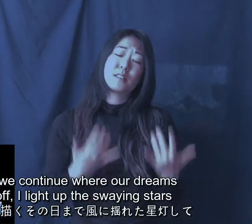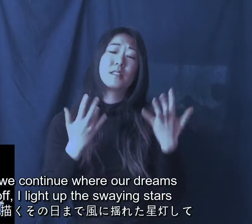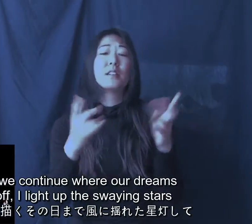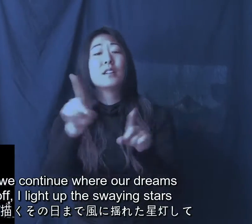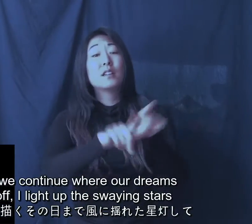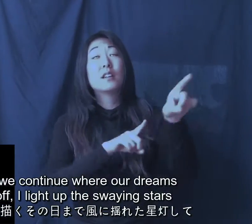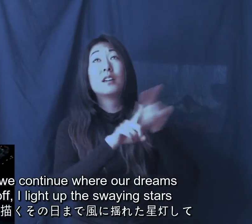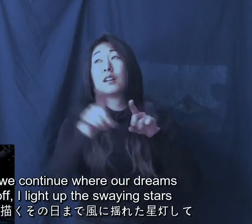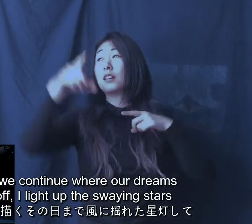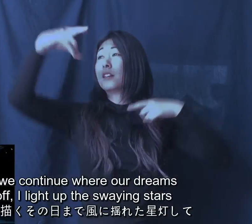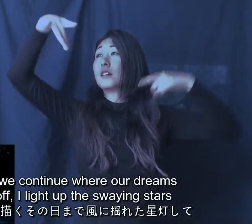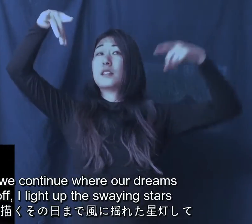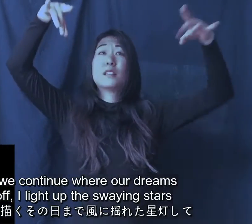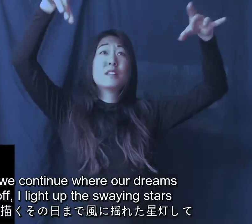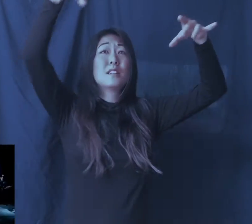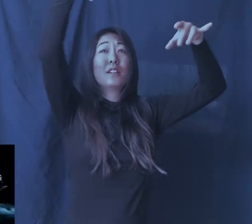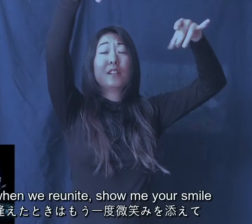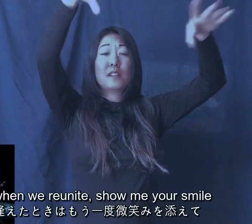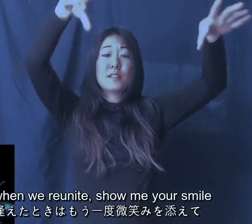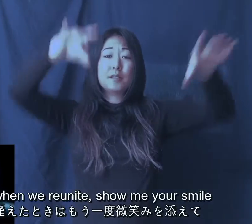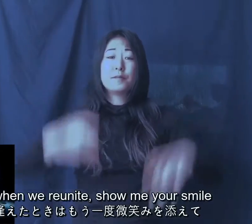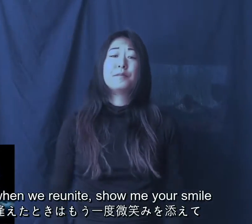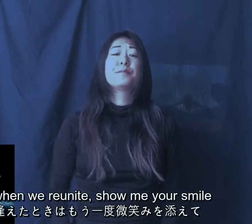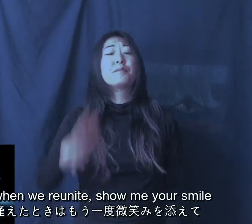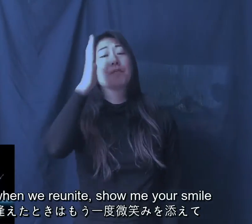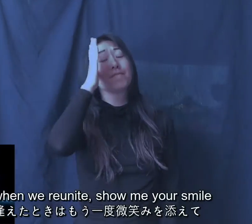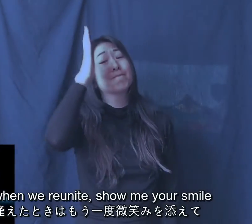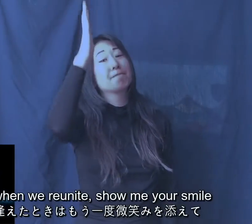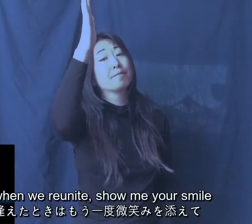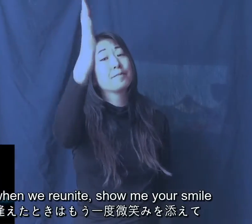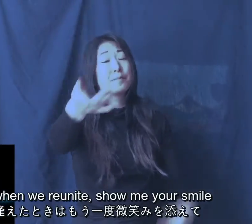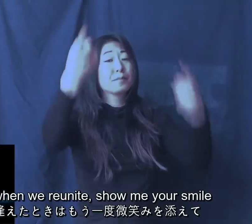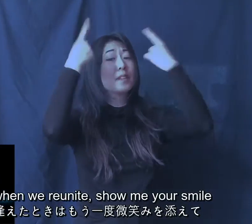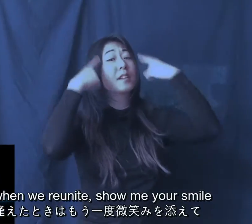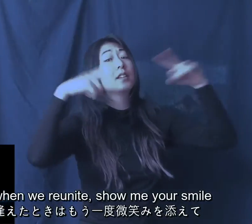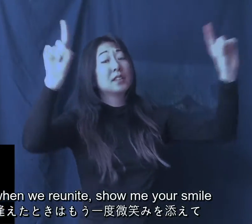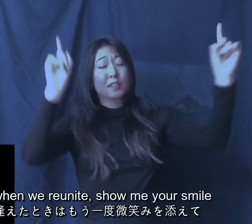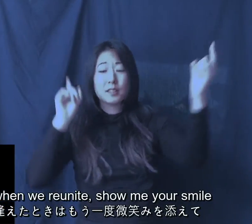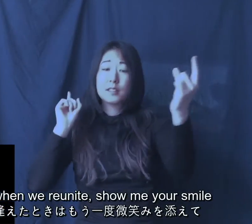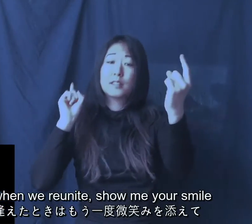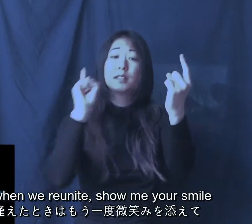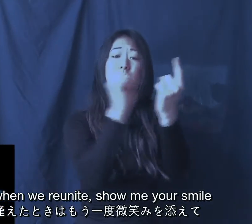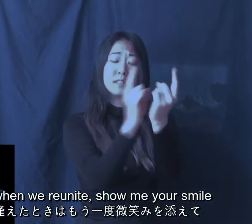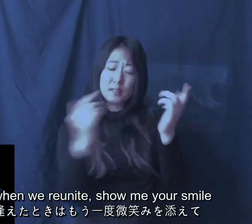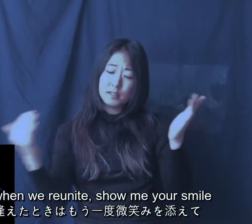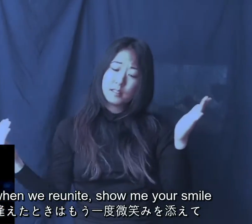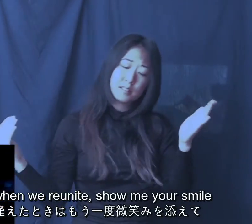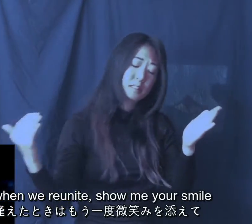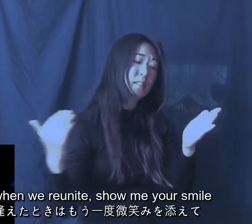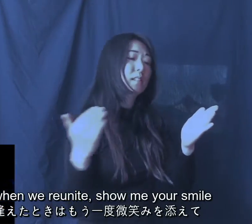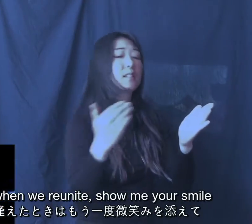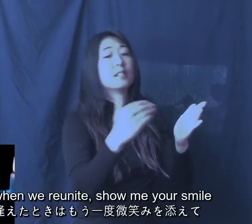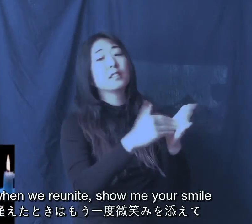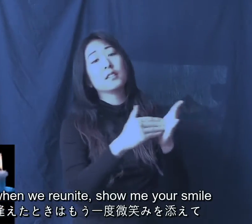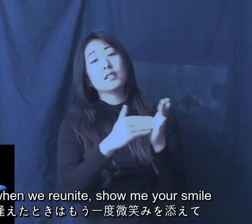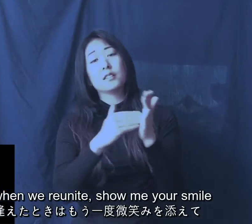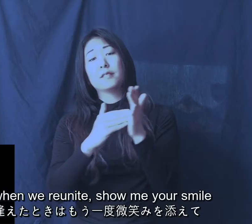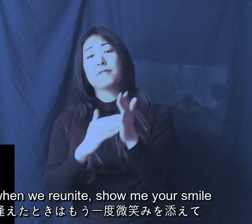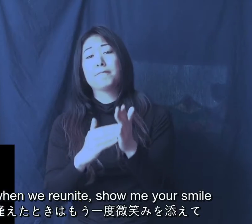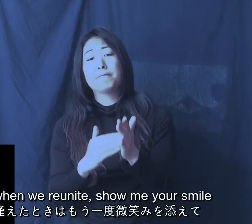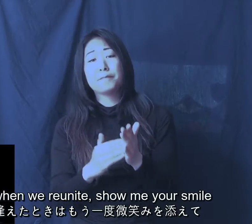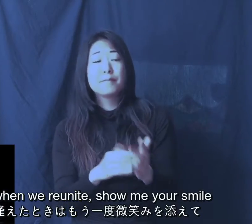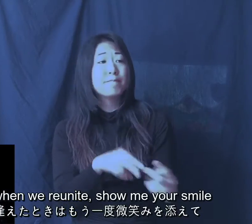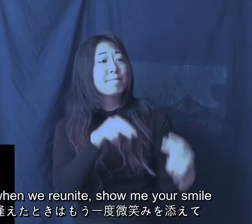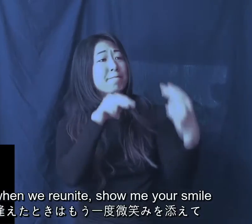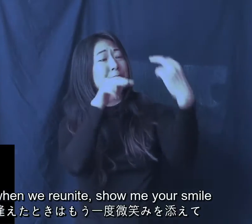星ともしていつか出会えた時はもう一度